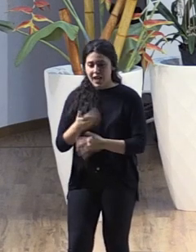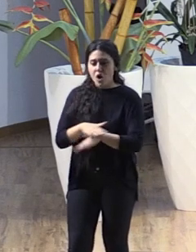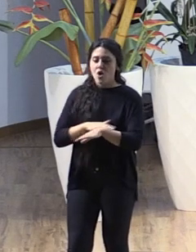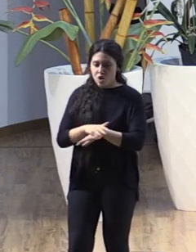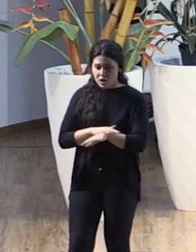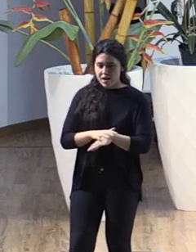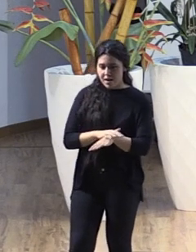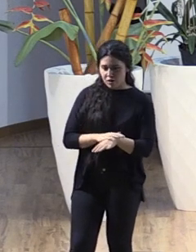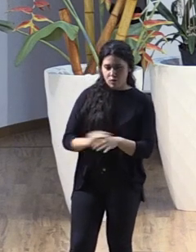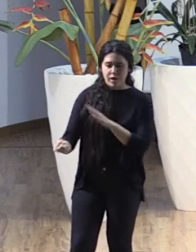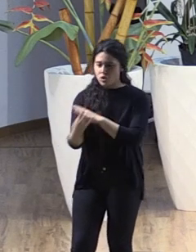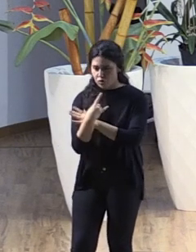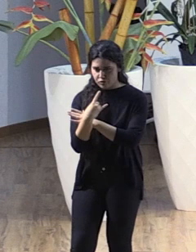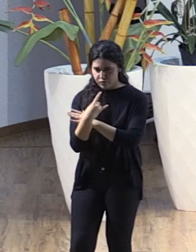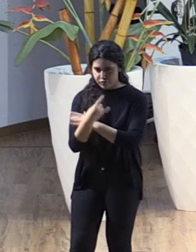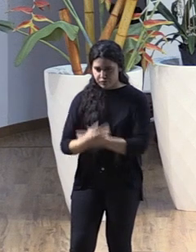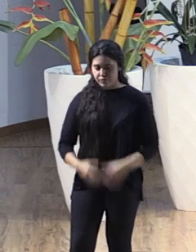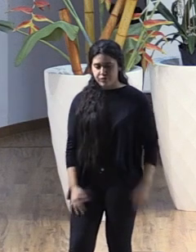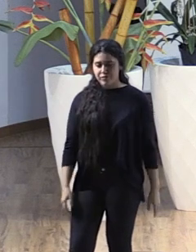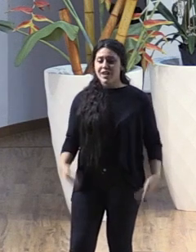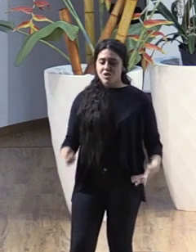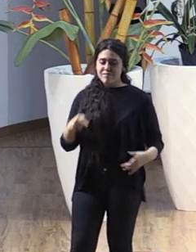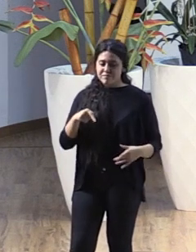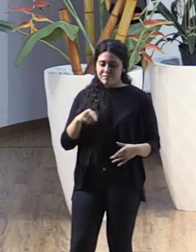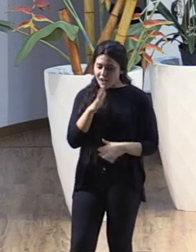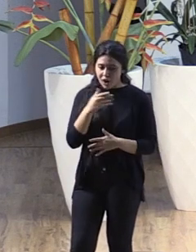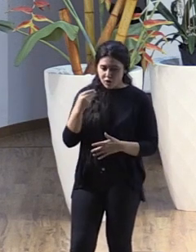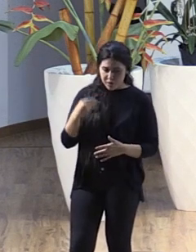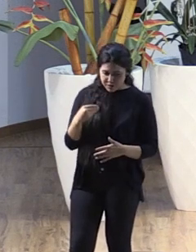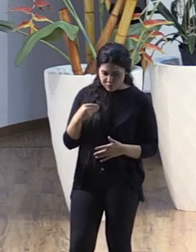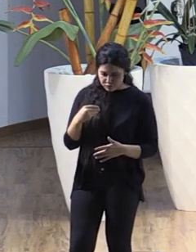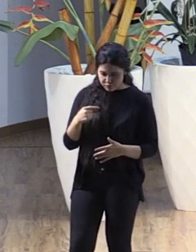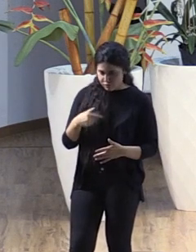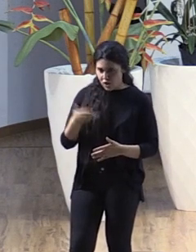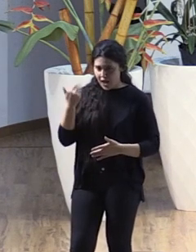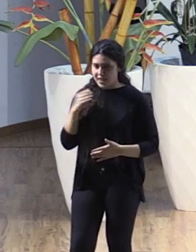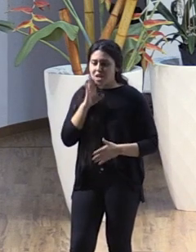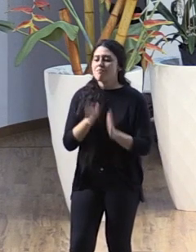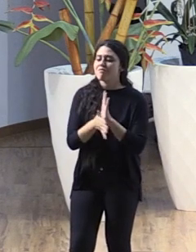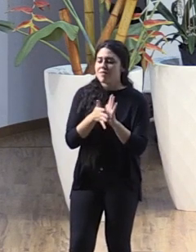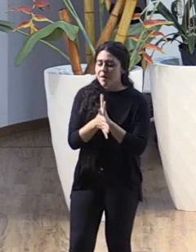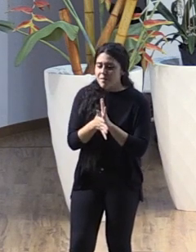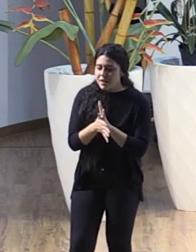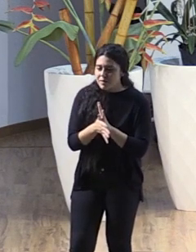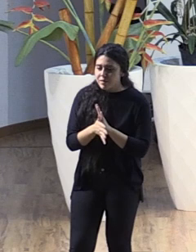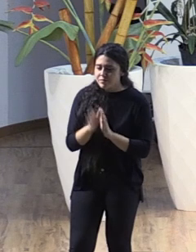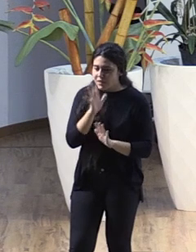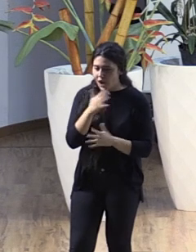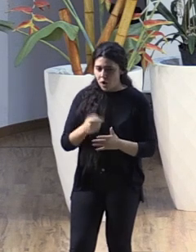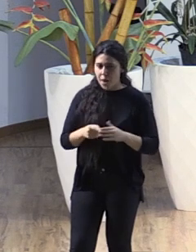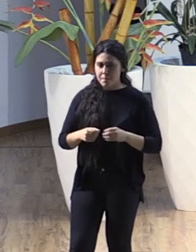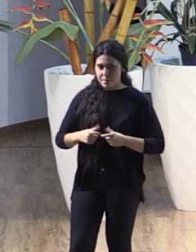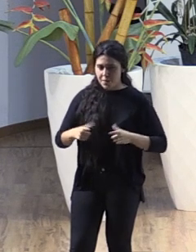Lo veían desde aquí. Entonces, sí que este punto, con lo que dibujaba antes, nos encontramos ahora cada vez más